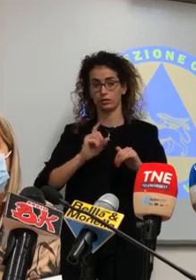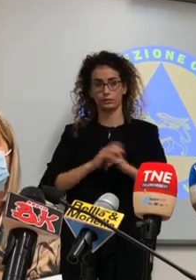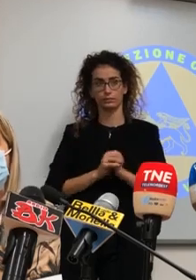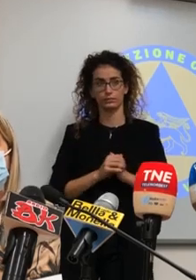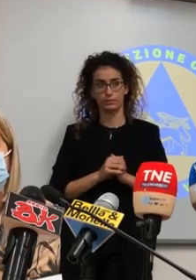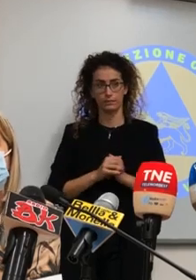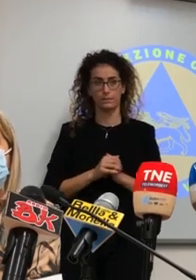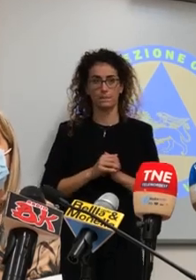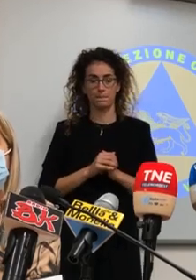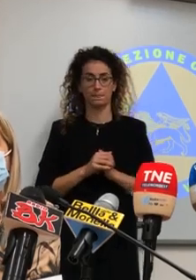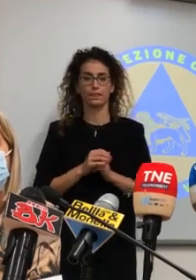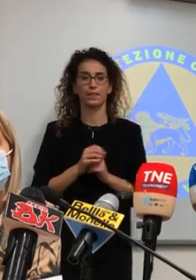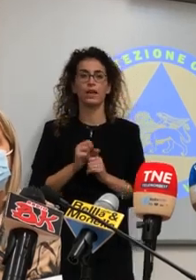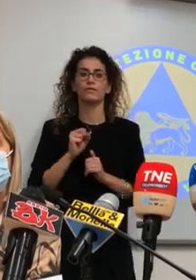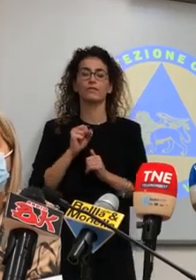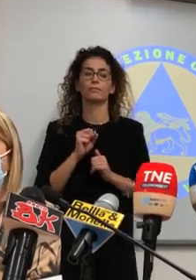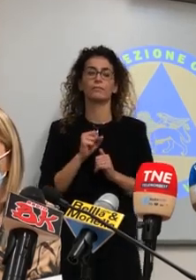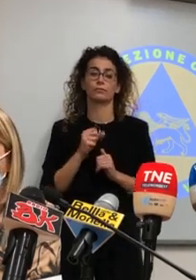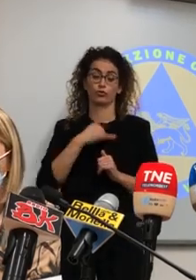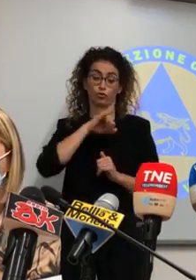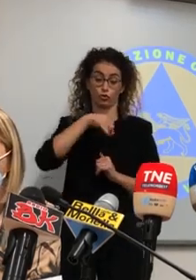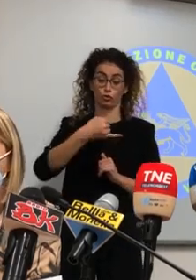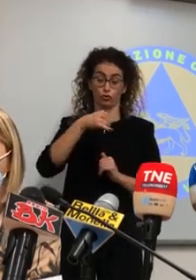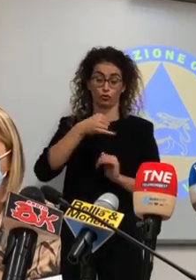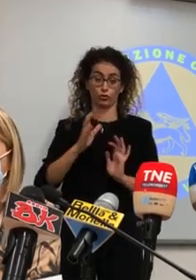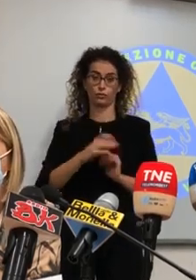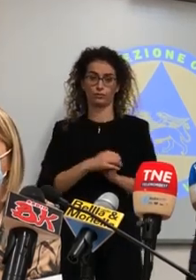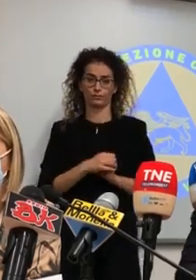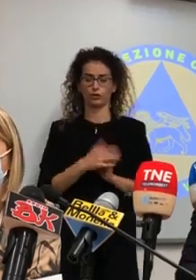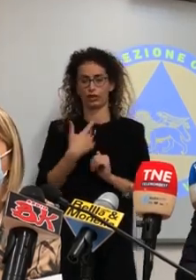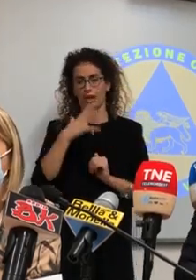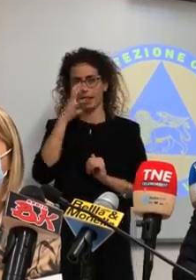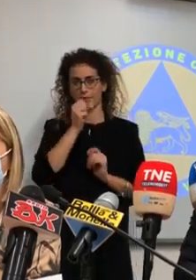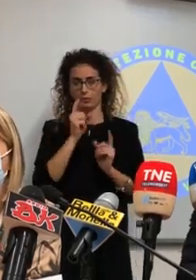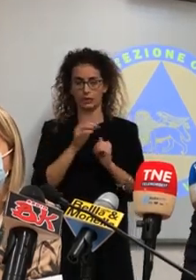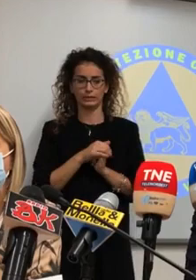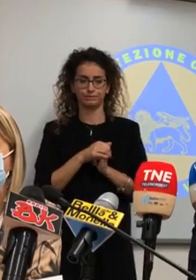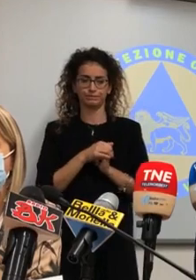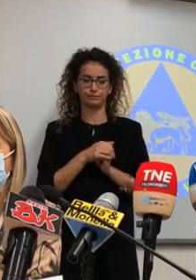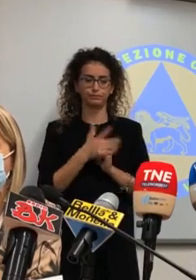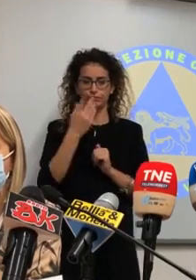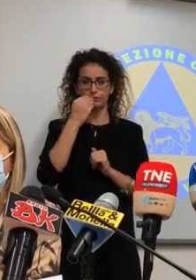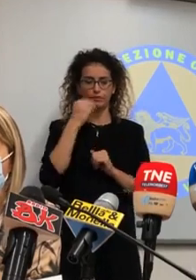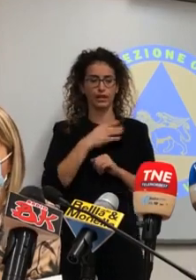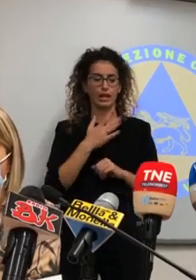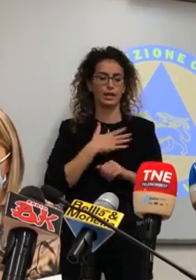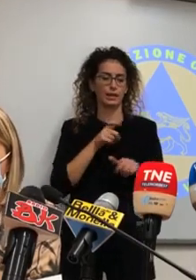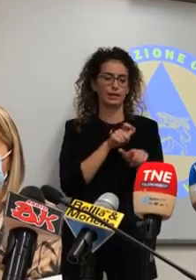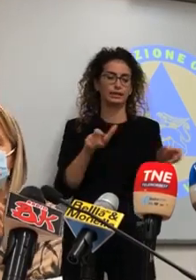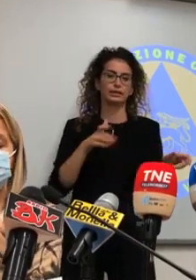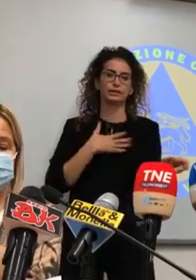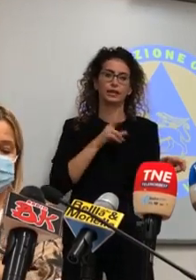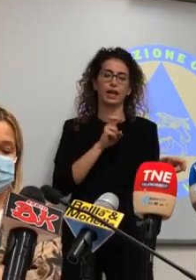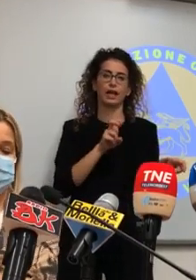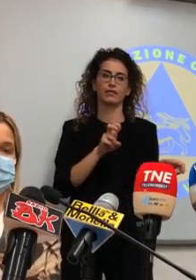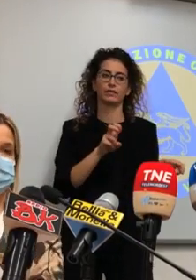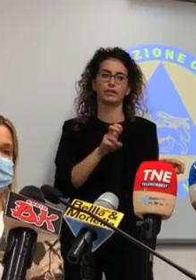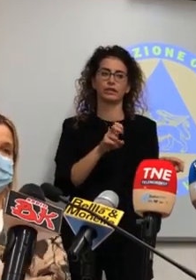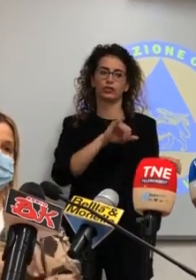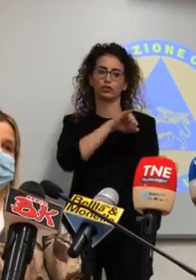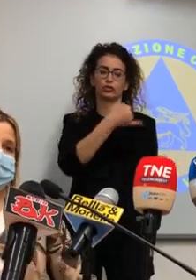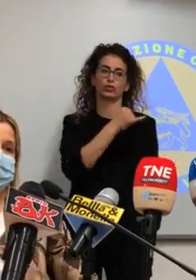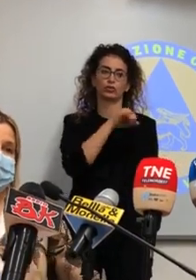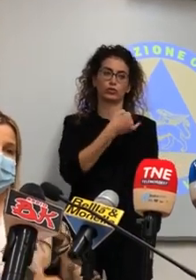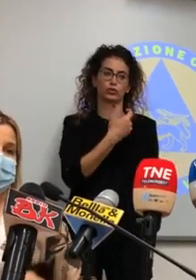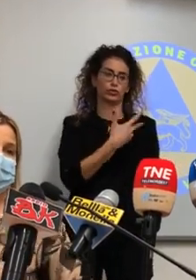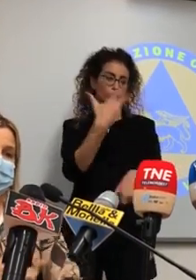Col vettore virale, okay. Cioè Johnson & Johnson. Capite che se tu fai ai 20 anni Johnson & Johnson, fai